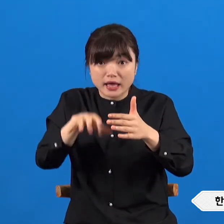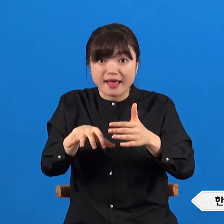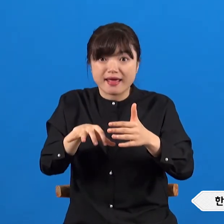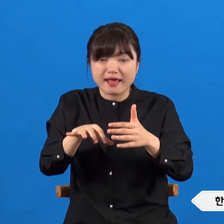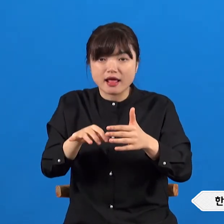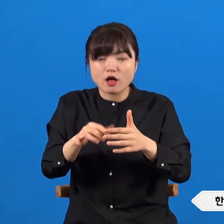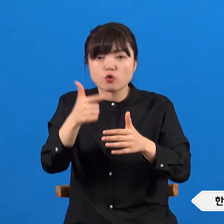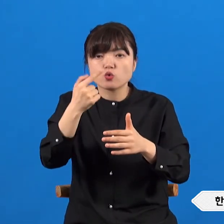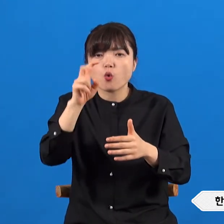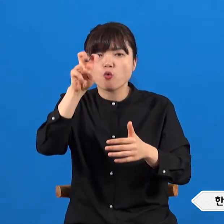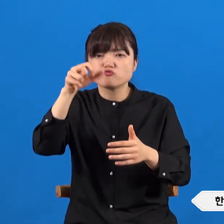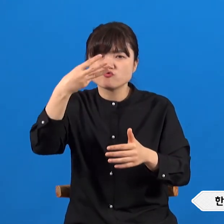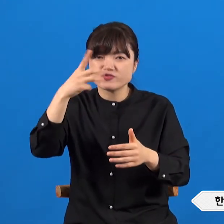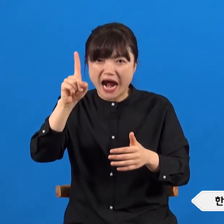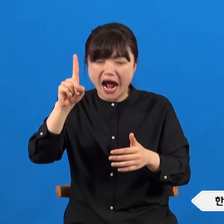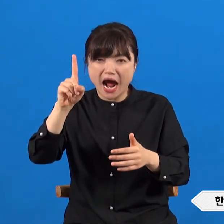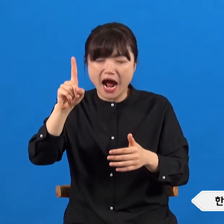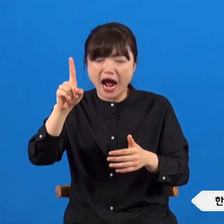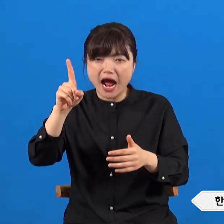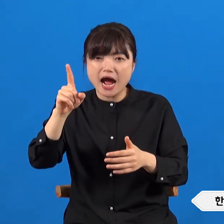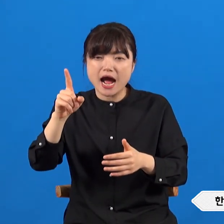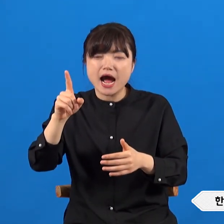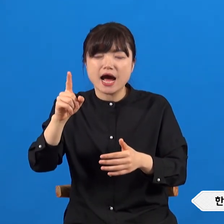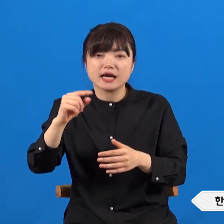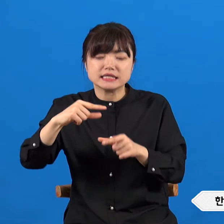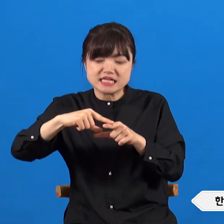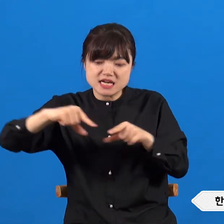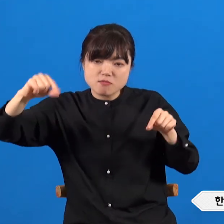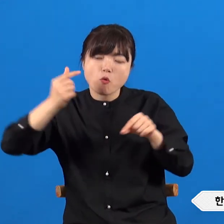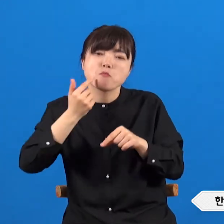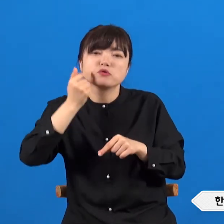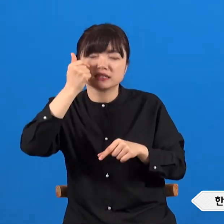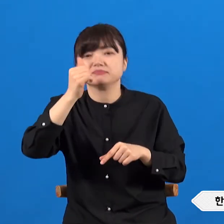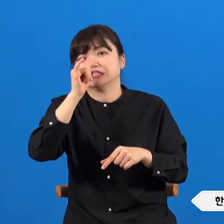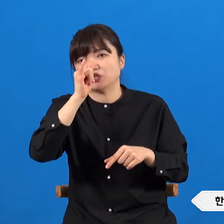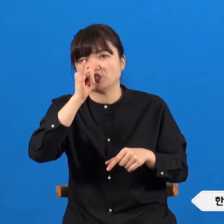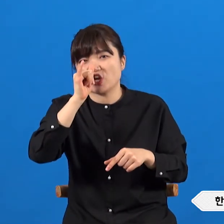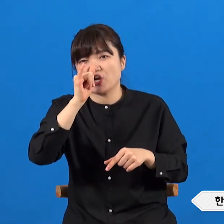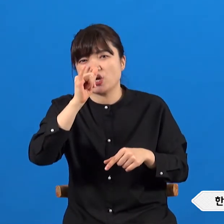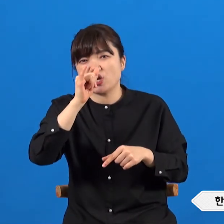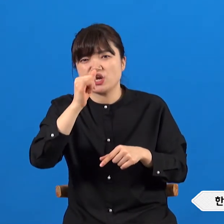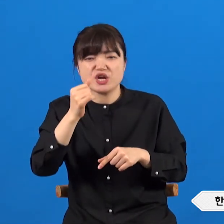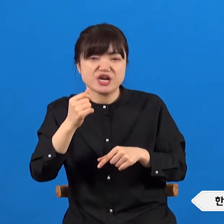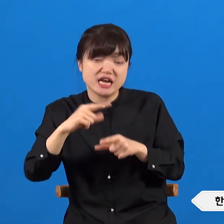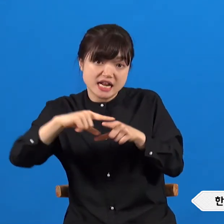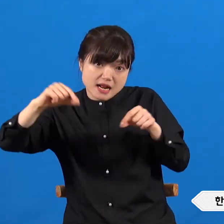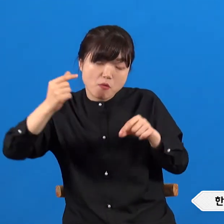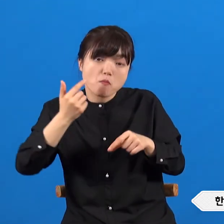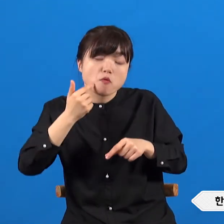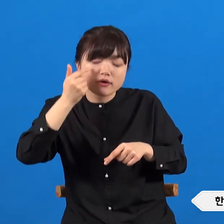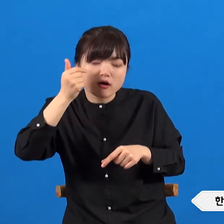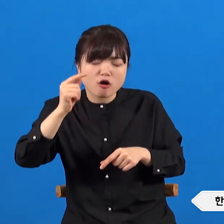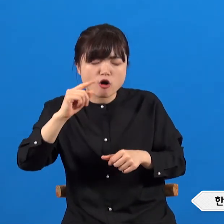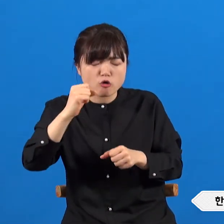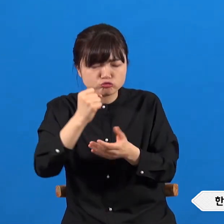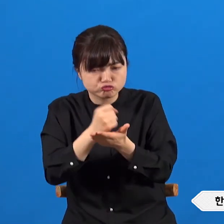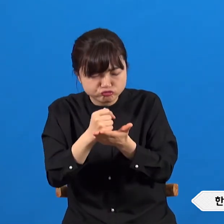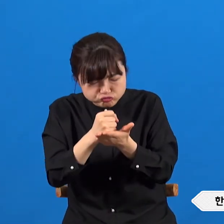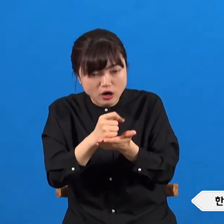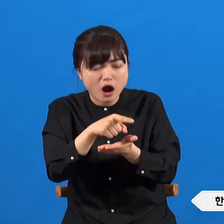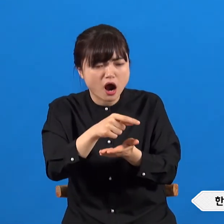중심에는 노무라 모토유키라는 일본인 목사가 있었습니다. 노무라 목사는 우연히